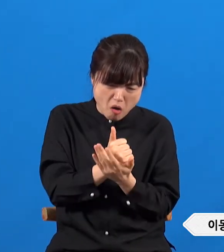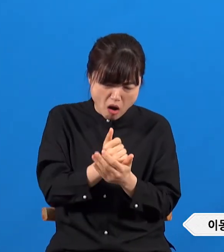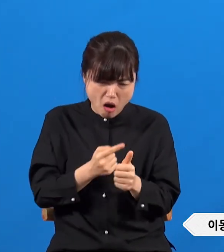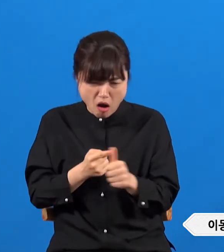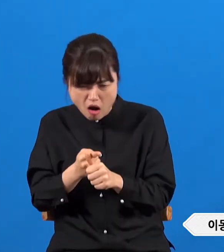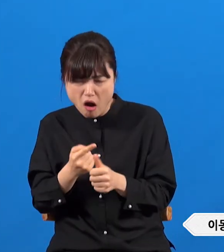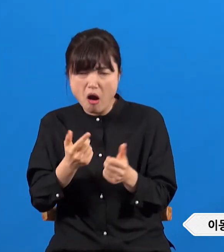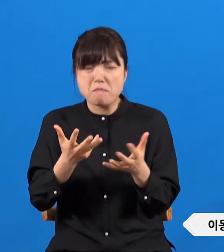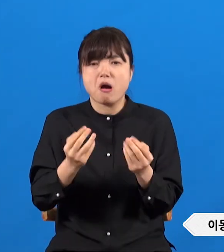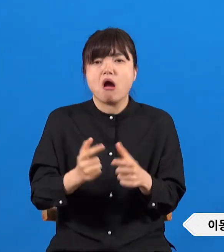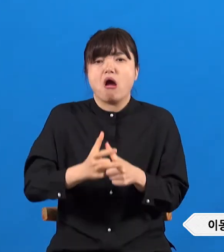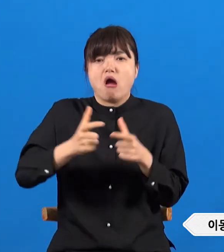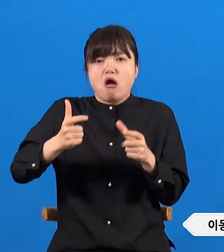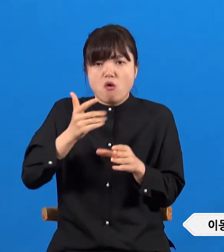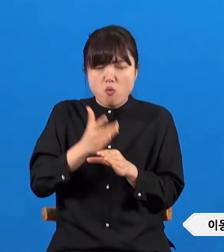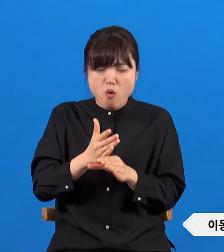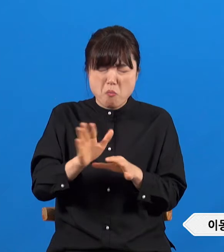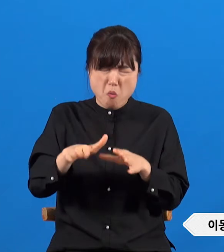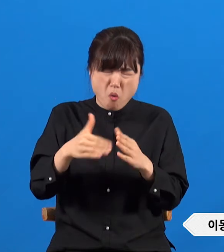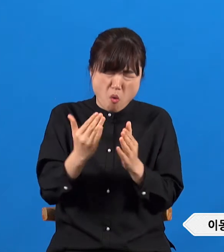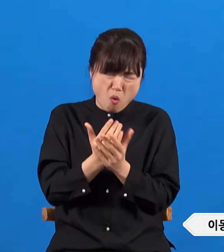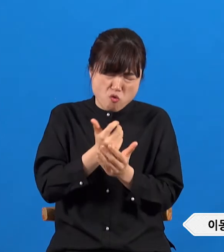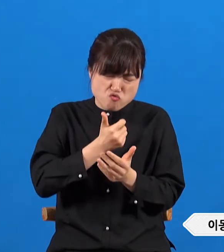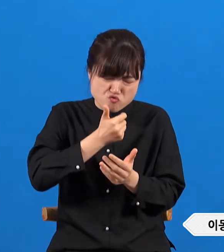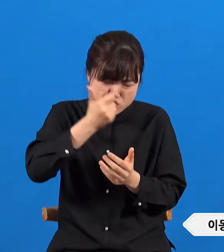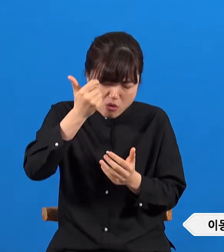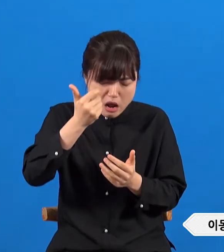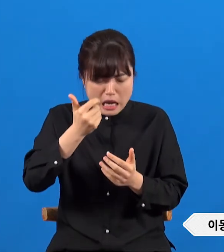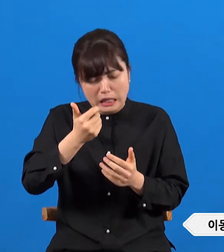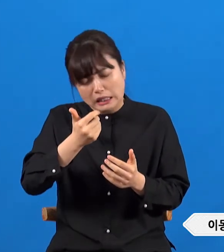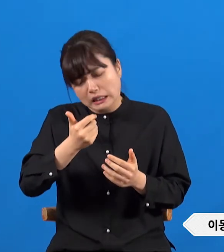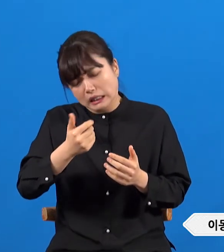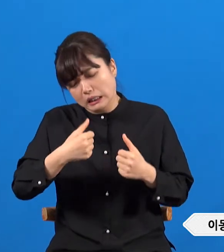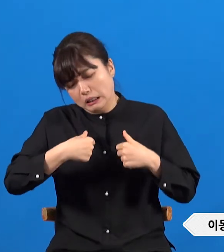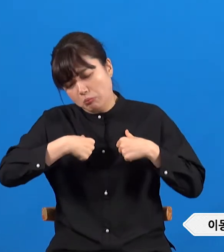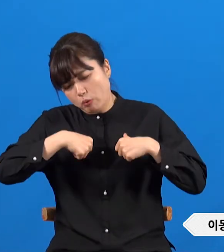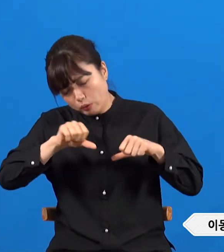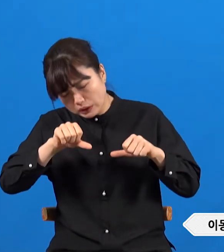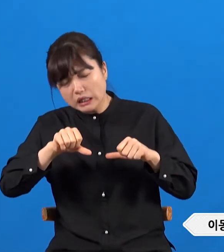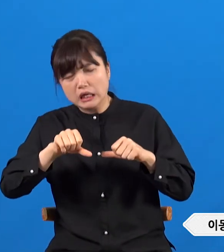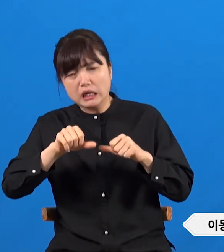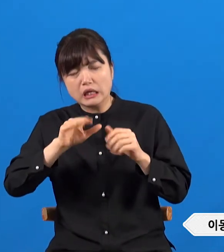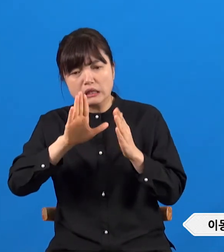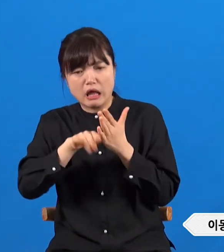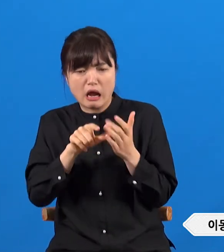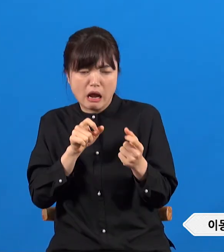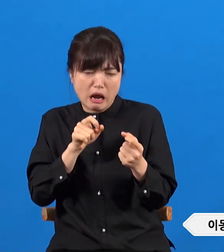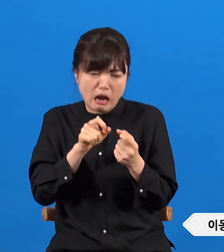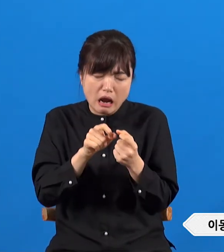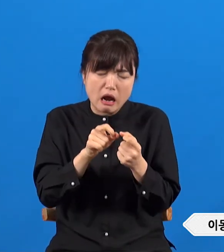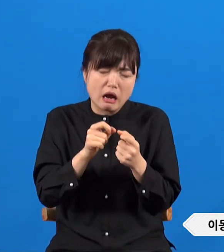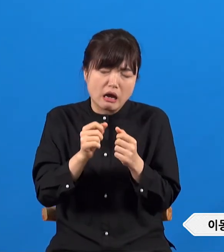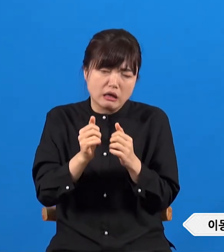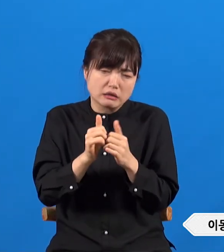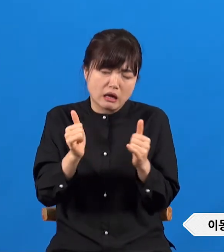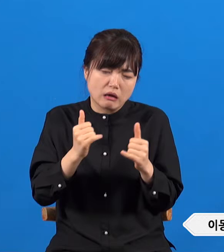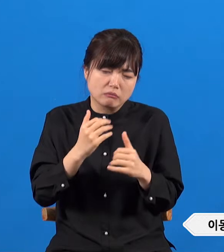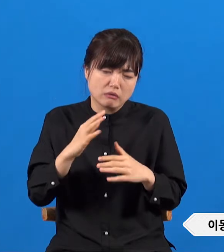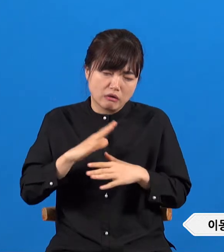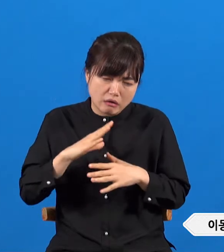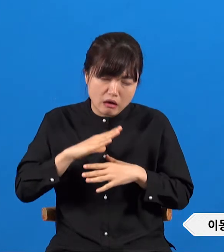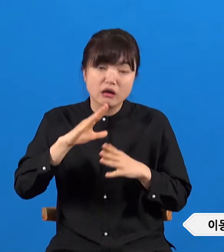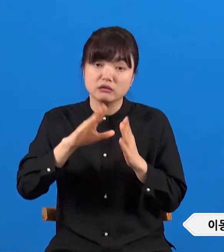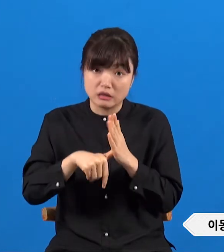있었습니다. 이제 그들의 모든 꿈을 접어버려야 하는 결정적인 위기가 사람들의 마음을 짓누르고